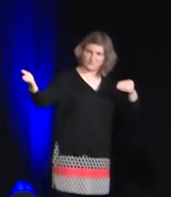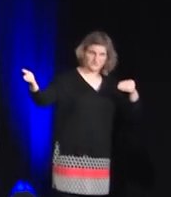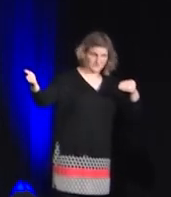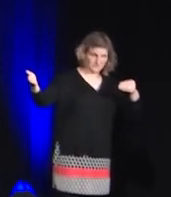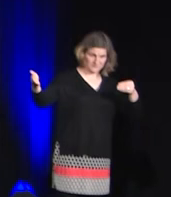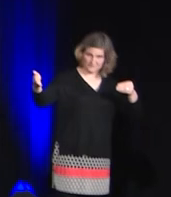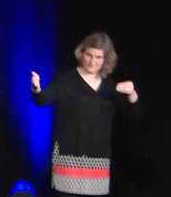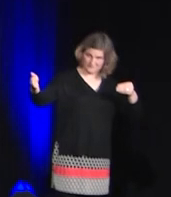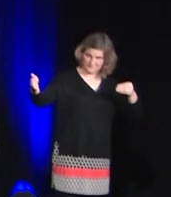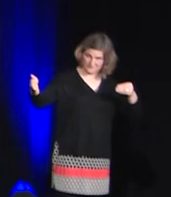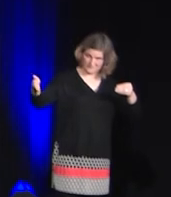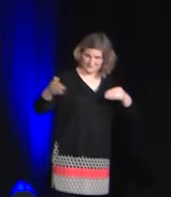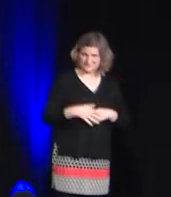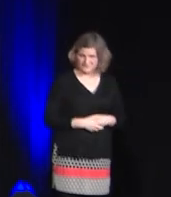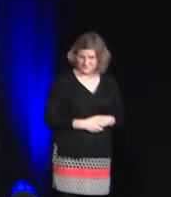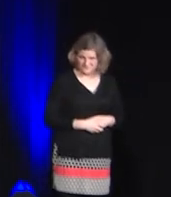et c'est comme ça.